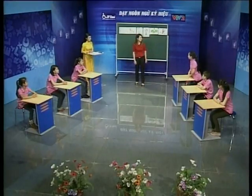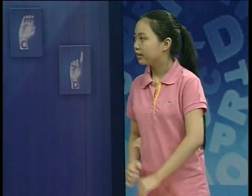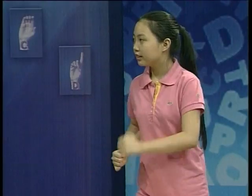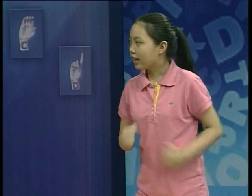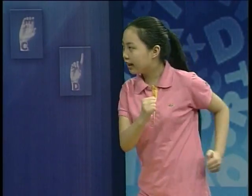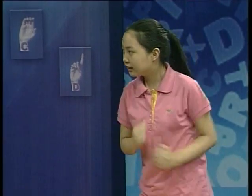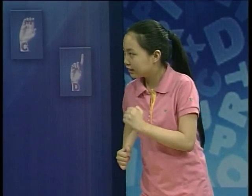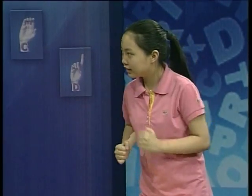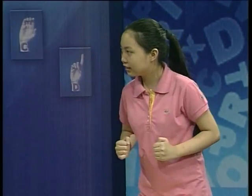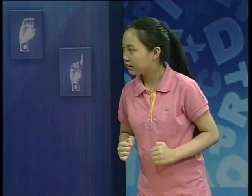Bạn thực hành lại ký hiệu chạy đấy